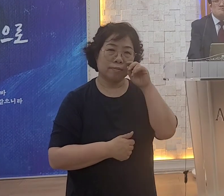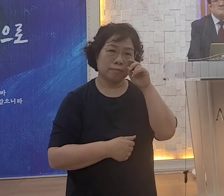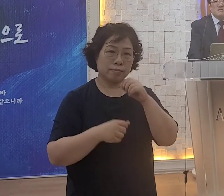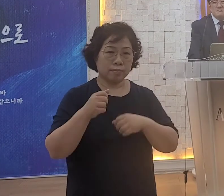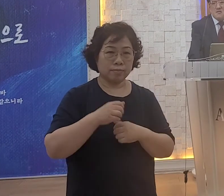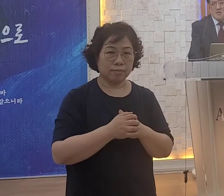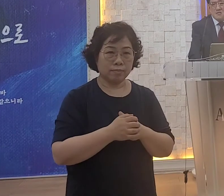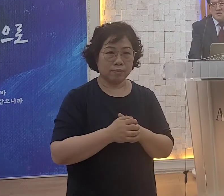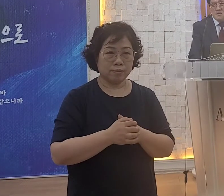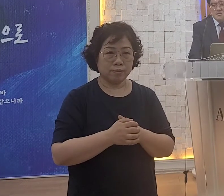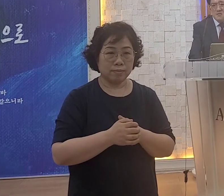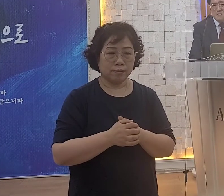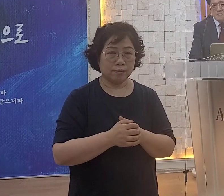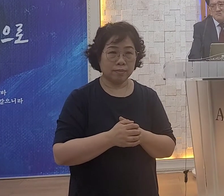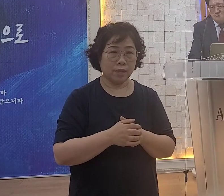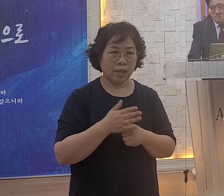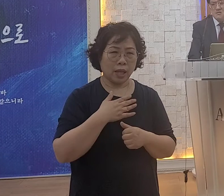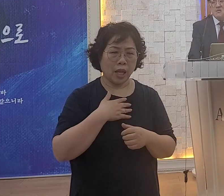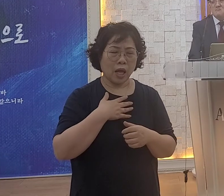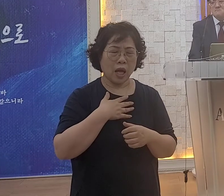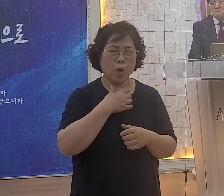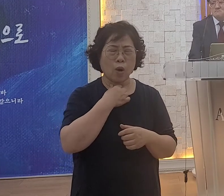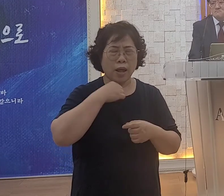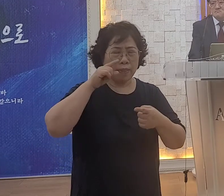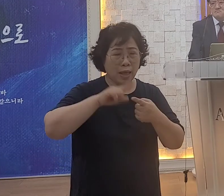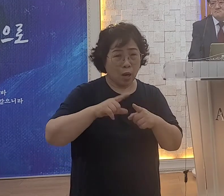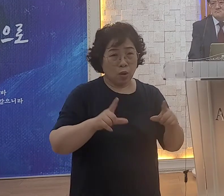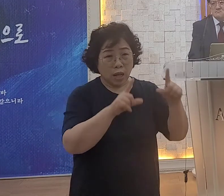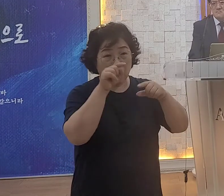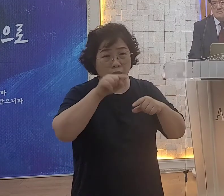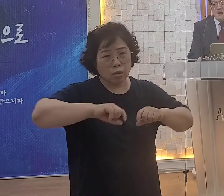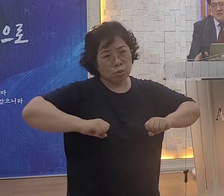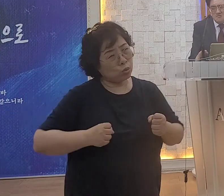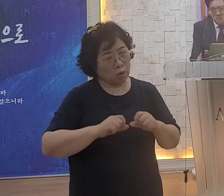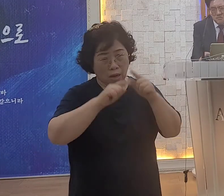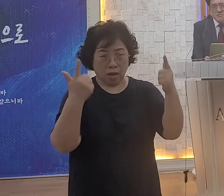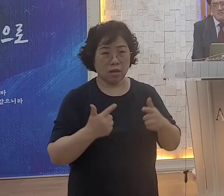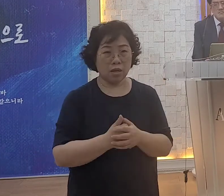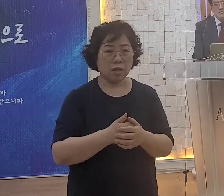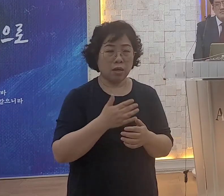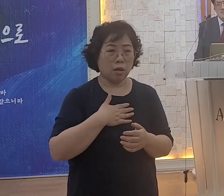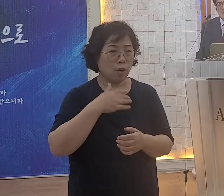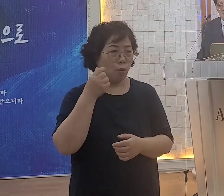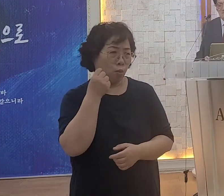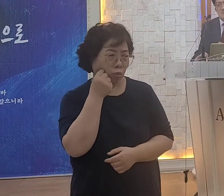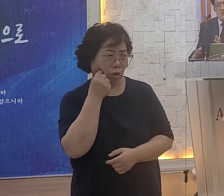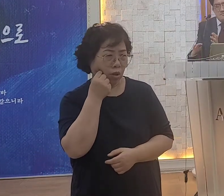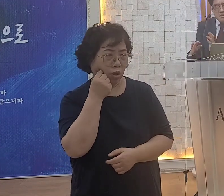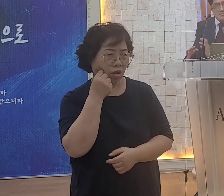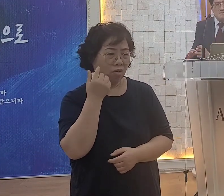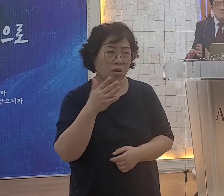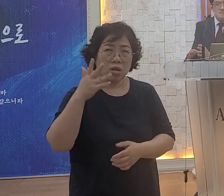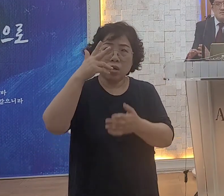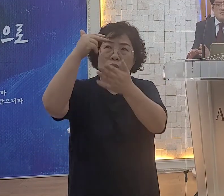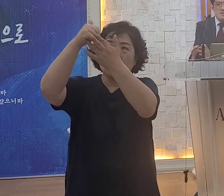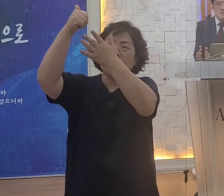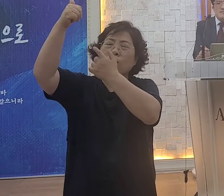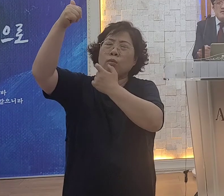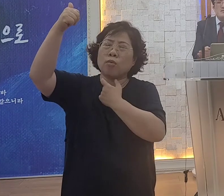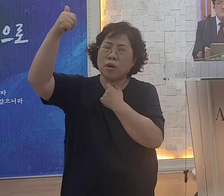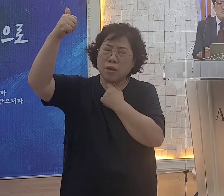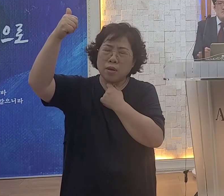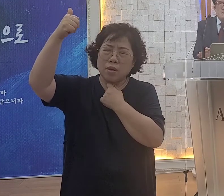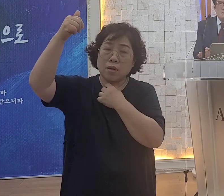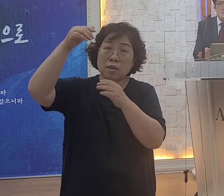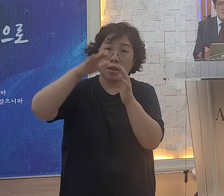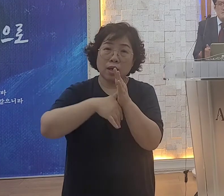내가 하고 싶은 대로만 하는 게 그 순종하니라고. 나는 할 수 없지만 주님이 원하시고 그게